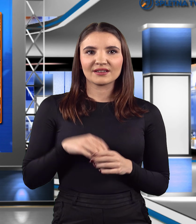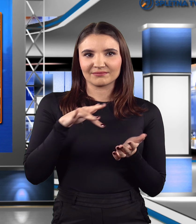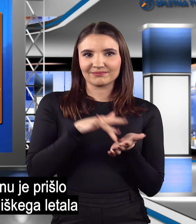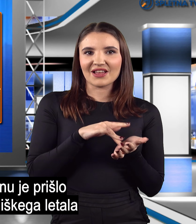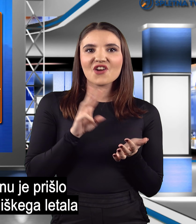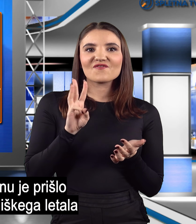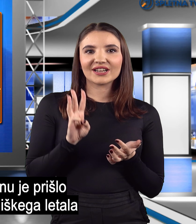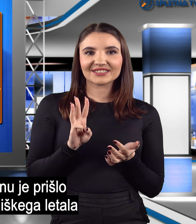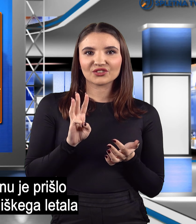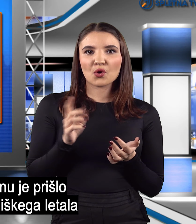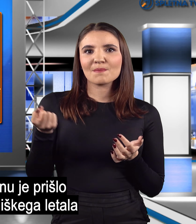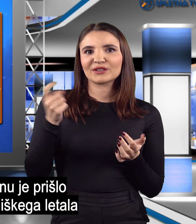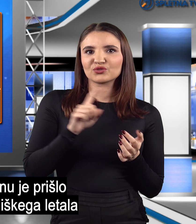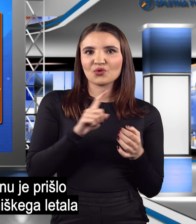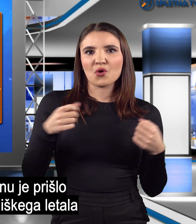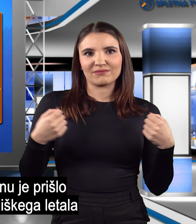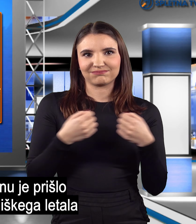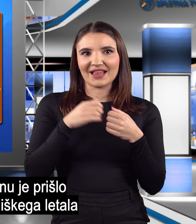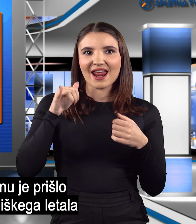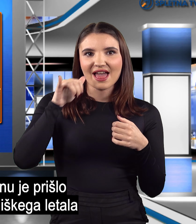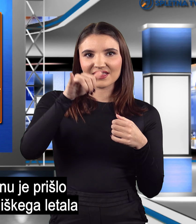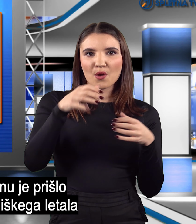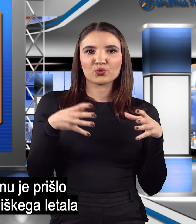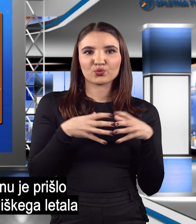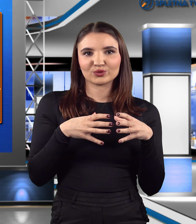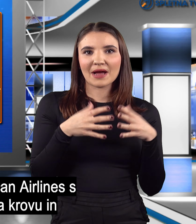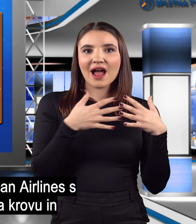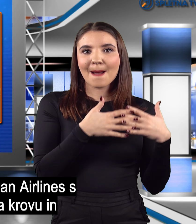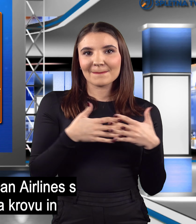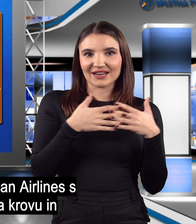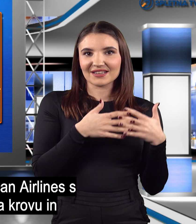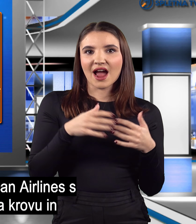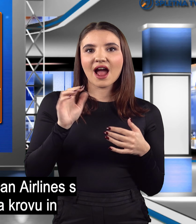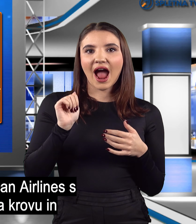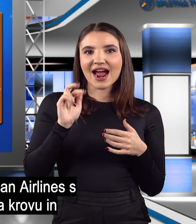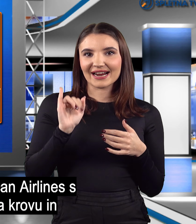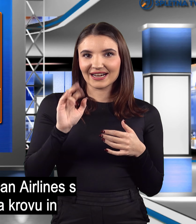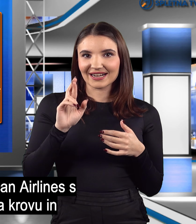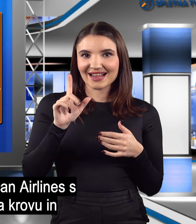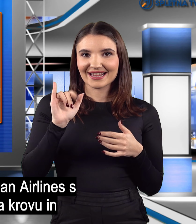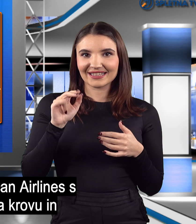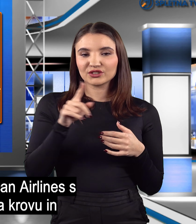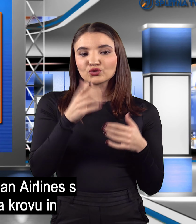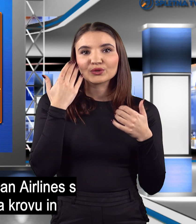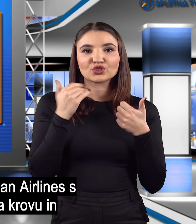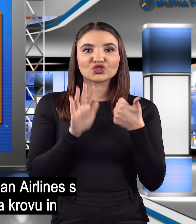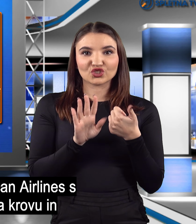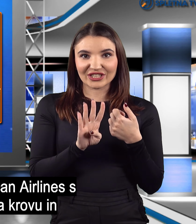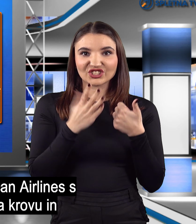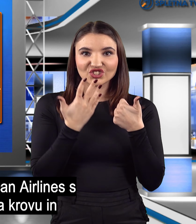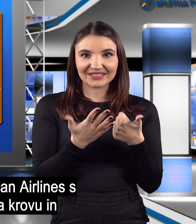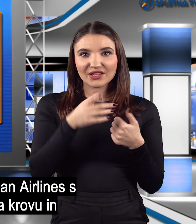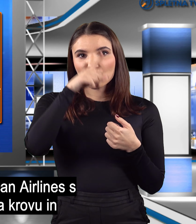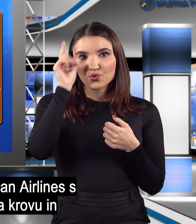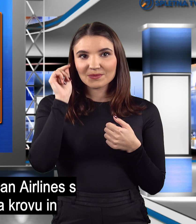V Washingtonu je prišlo do trčenja potniškega letala družbe American Airlines s 64 ljudmi na krovu